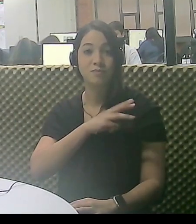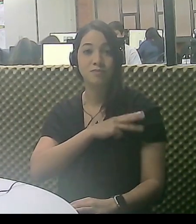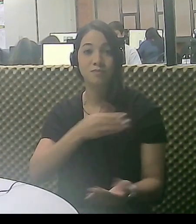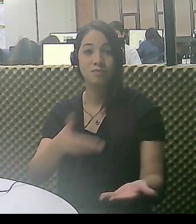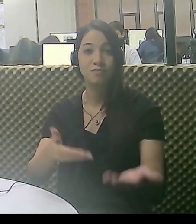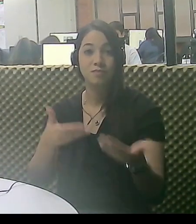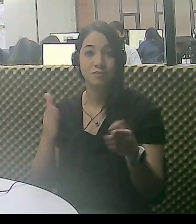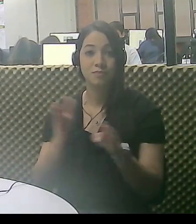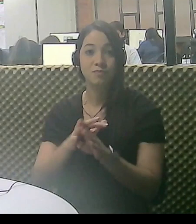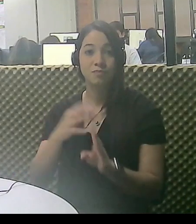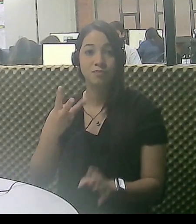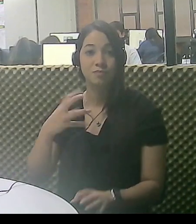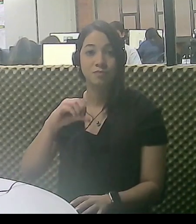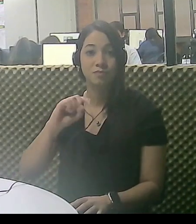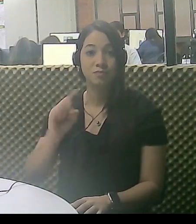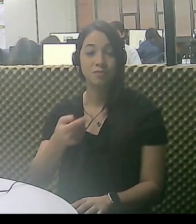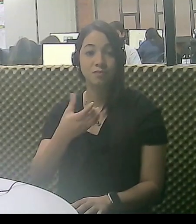até